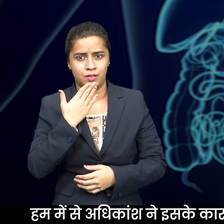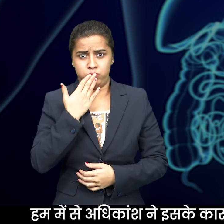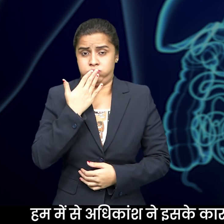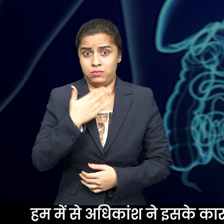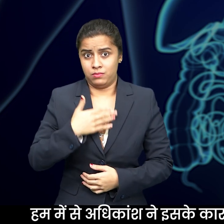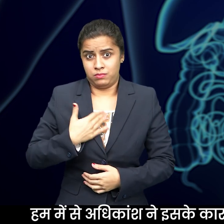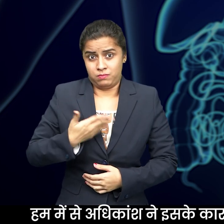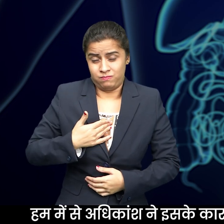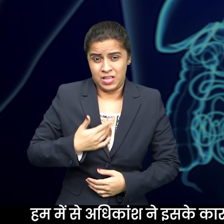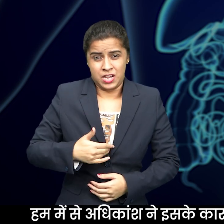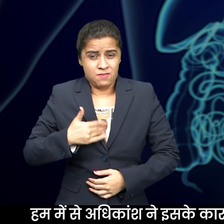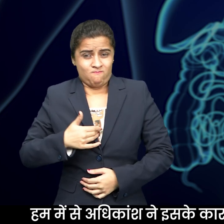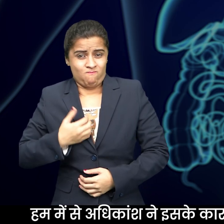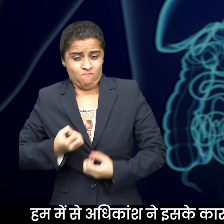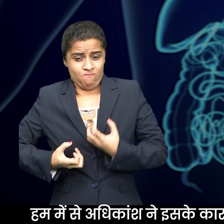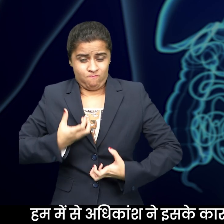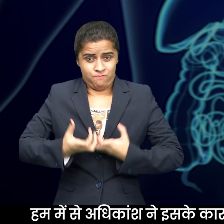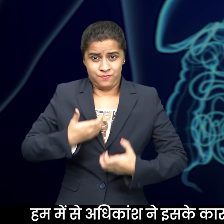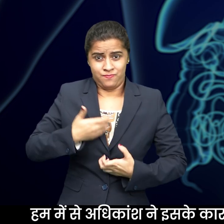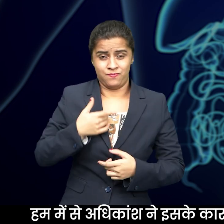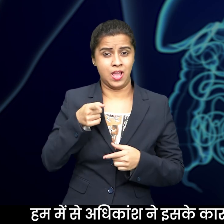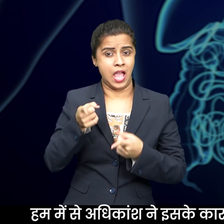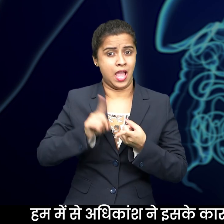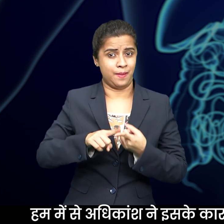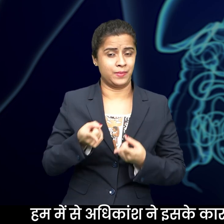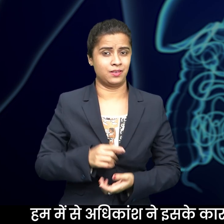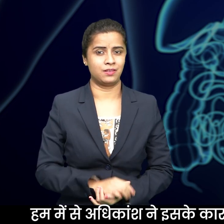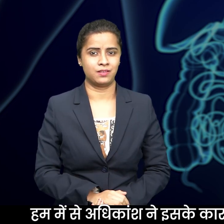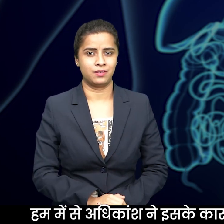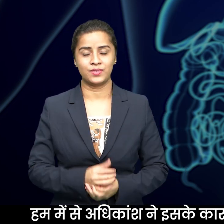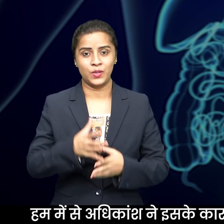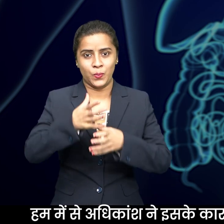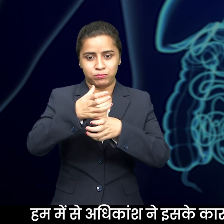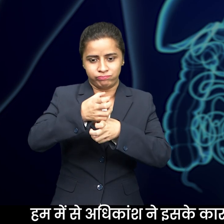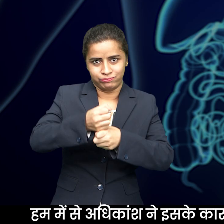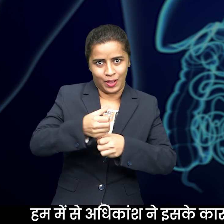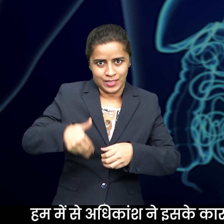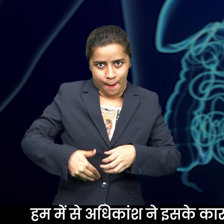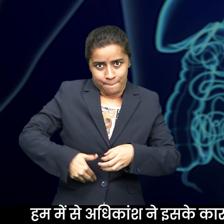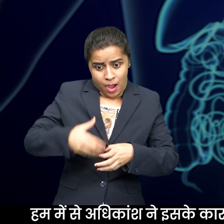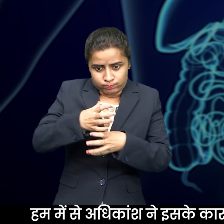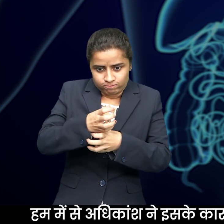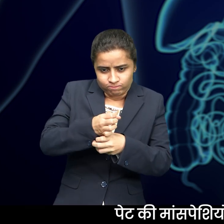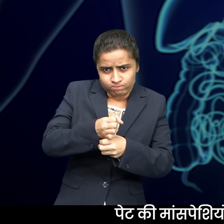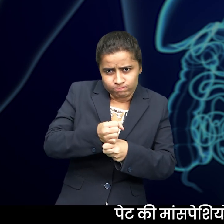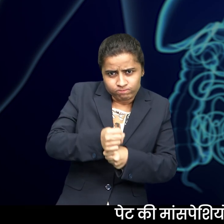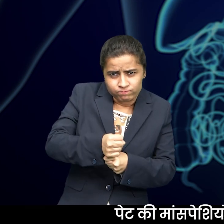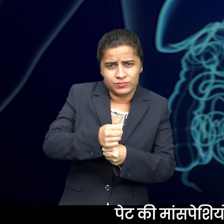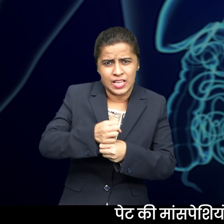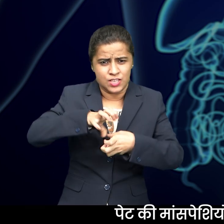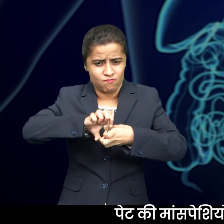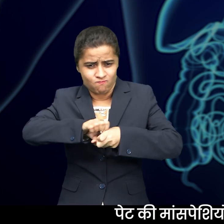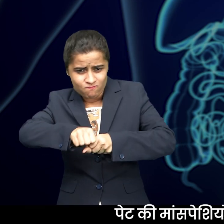हम में से अधिकांश ने इसके कारण डकार और जलन का अनुभव किया होगा। पेट